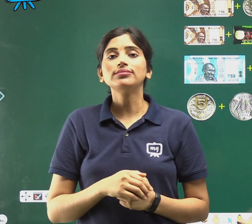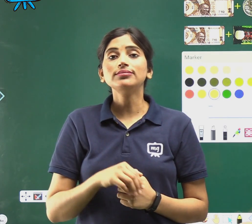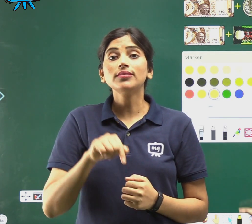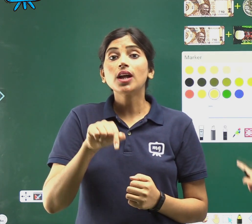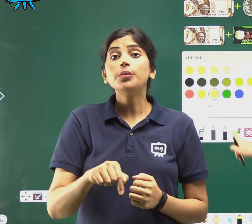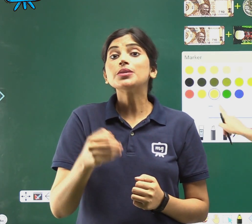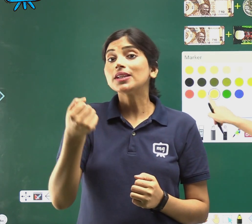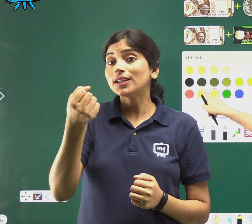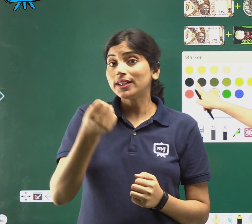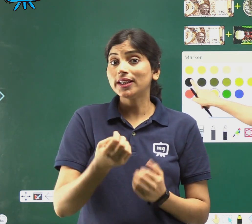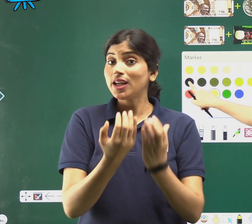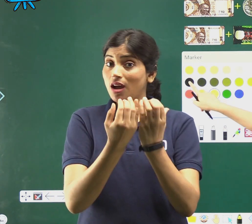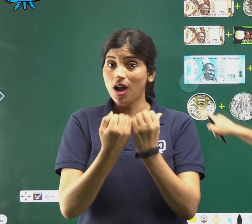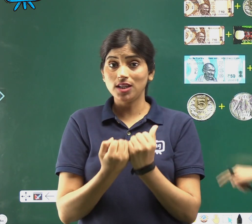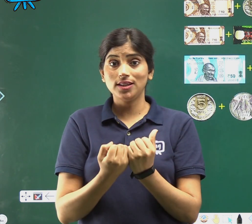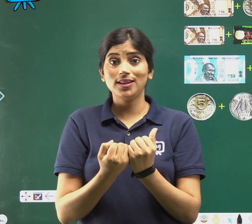कितने आएंगे?